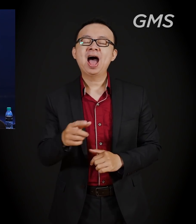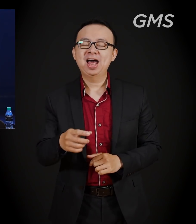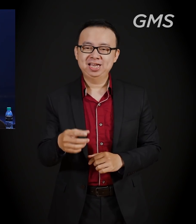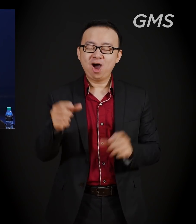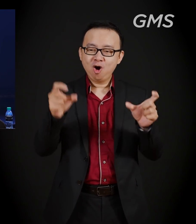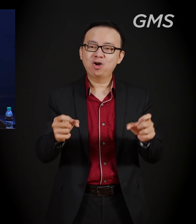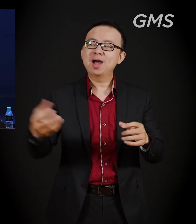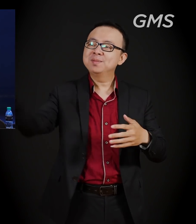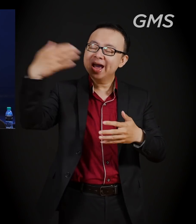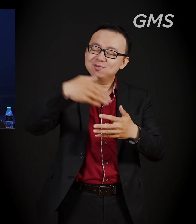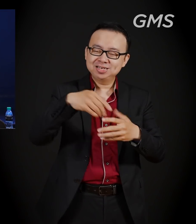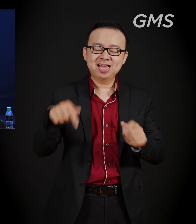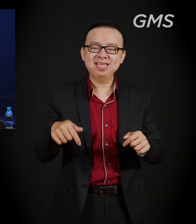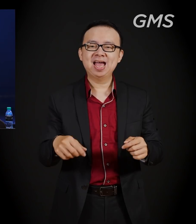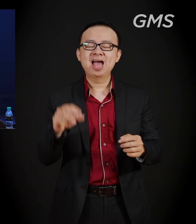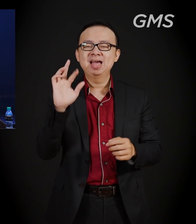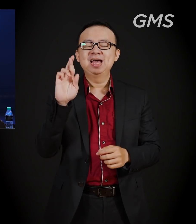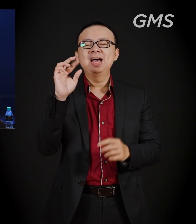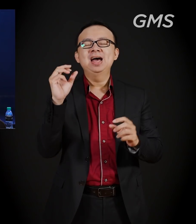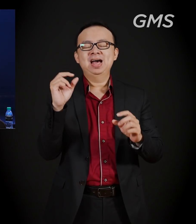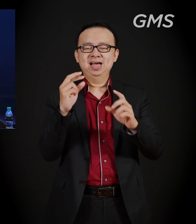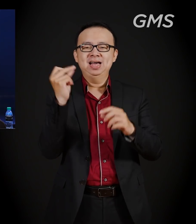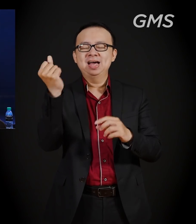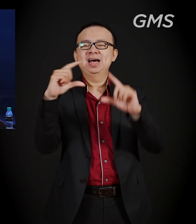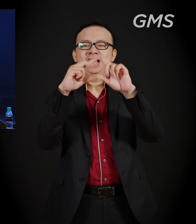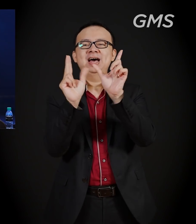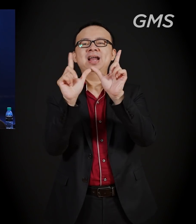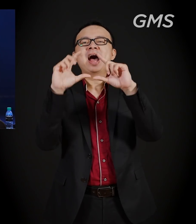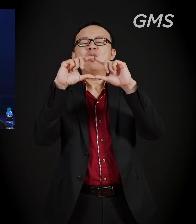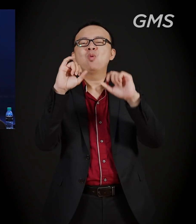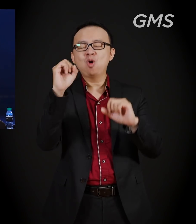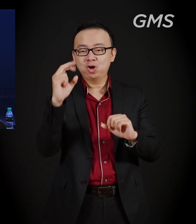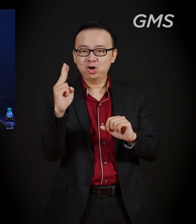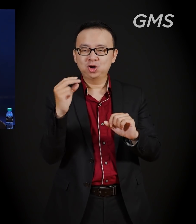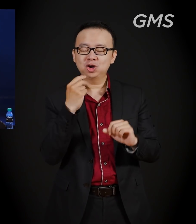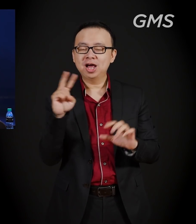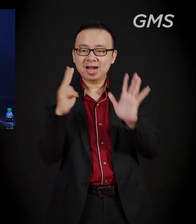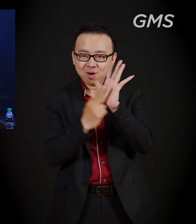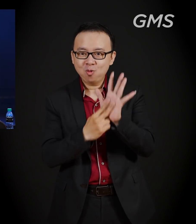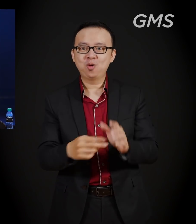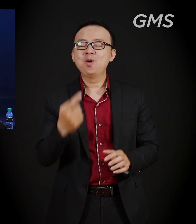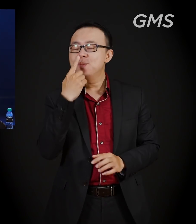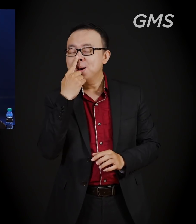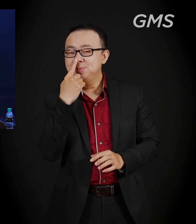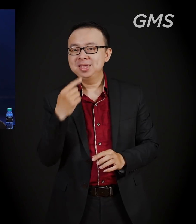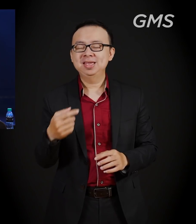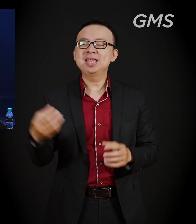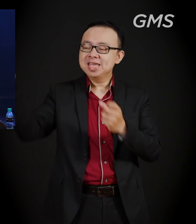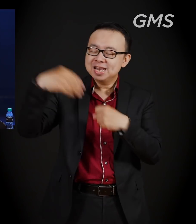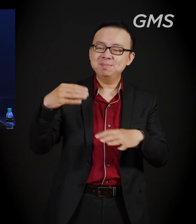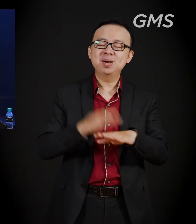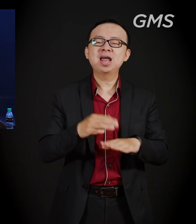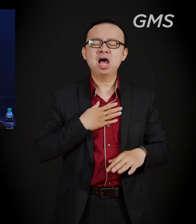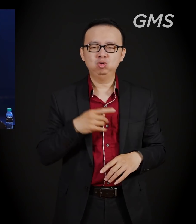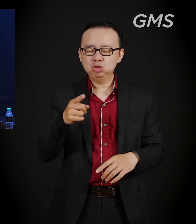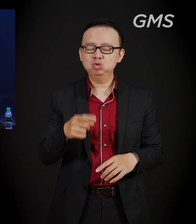babi, saudara-saudara. Ini rawon setan. Mungkin karena DP warna hitam begitu, hitam-hitam